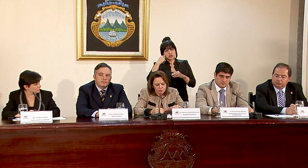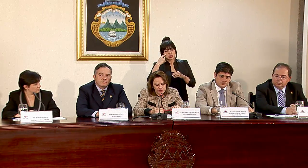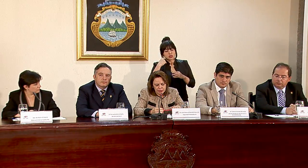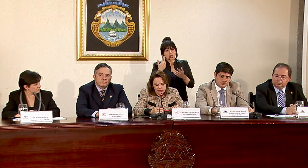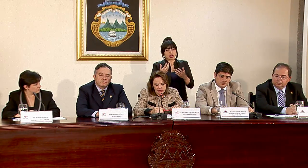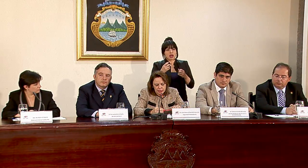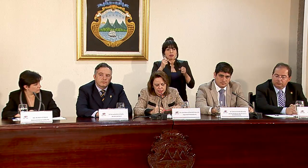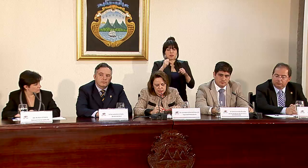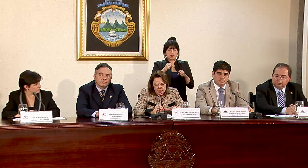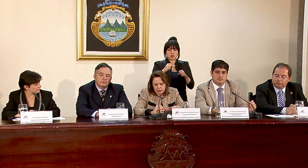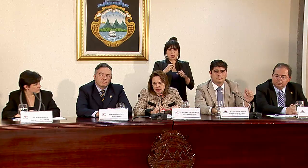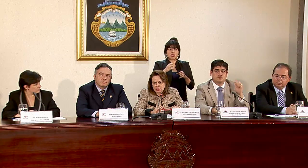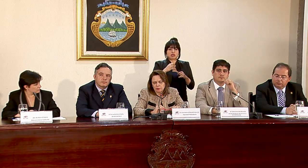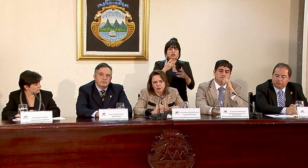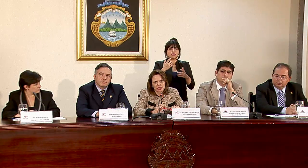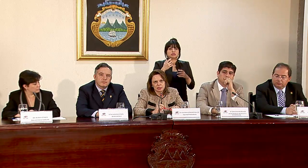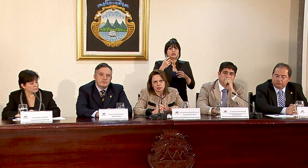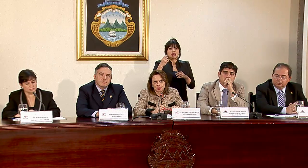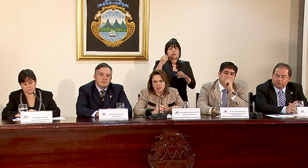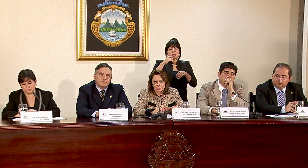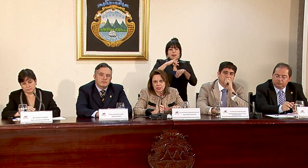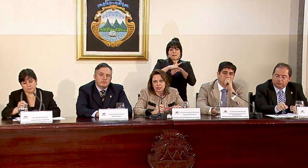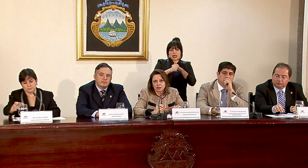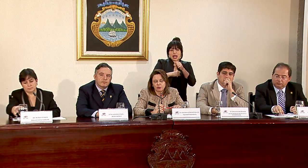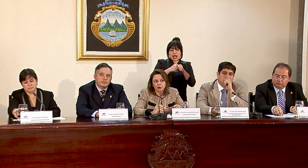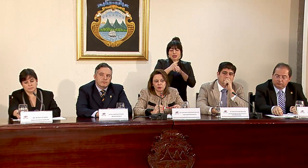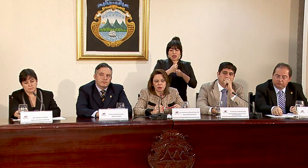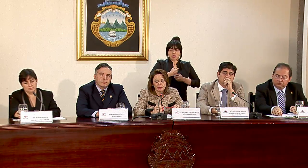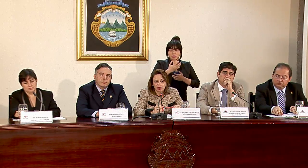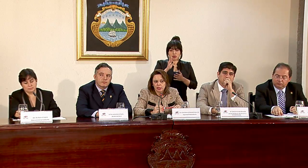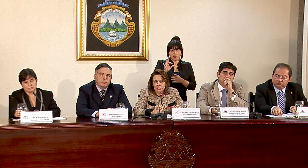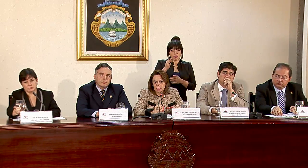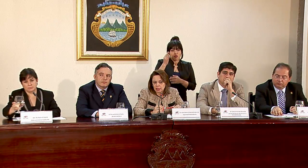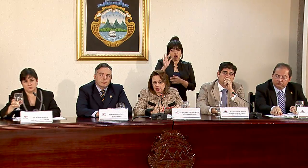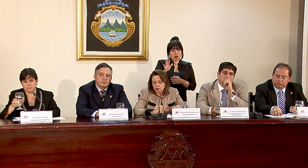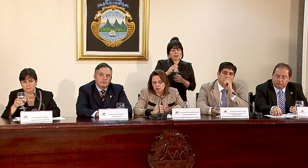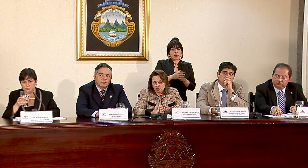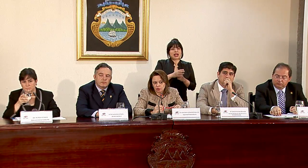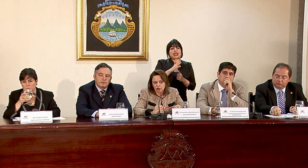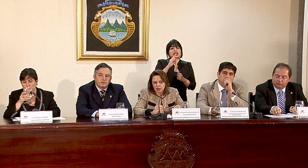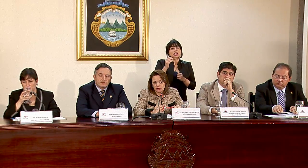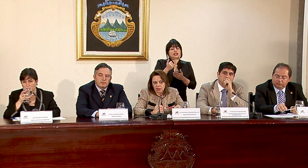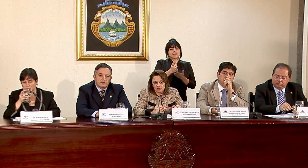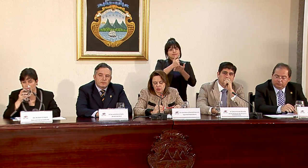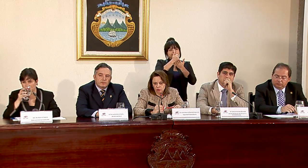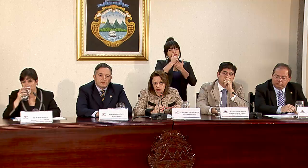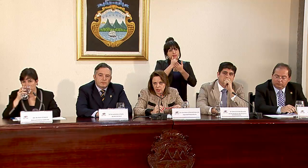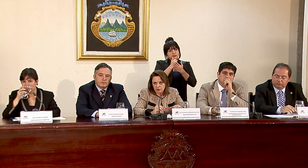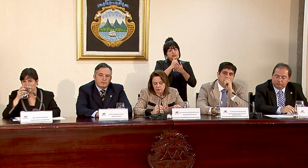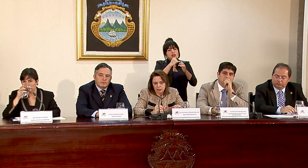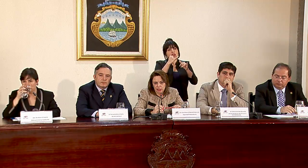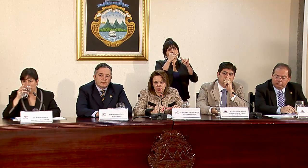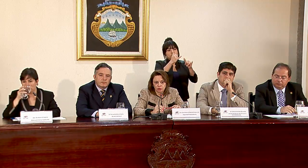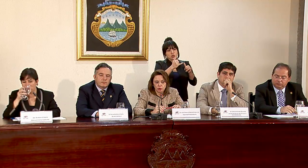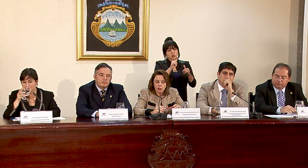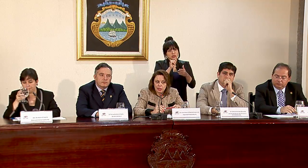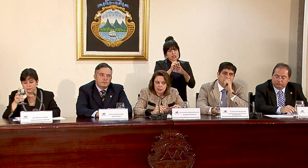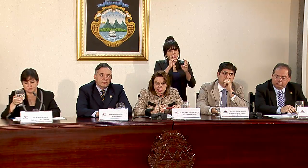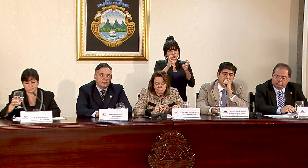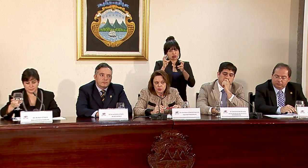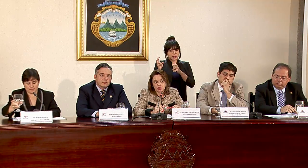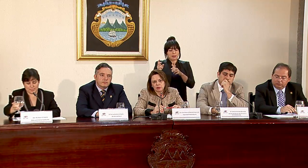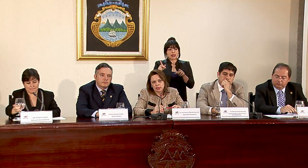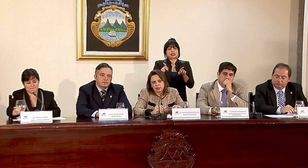a edades tempranas expresarse en esa forma. Y que nos ayuden a hacer las denuncias del caso.